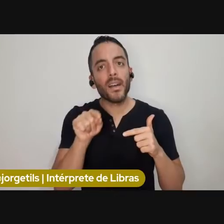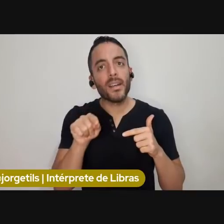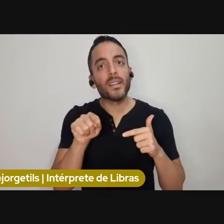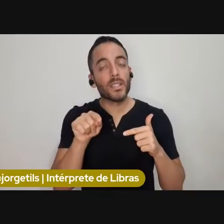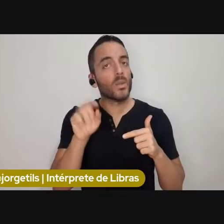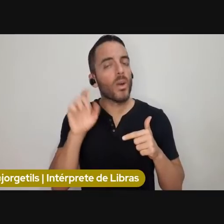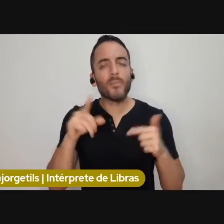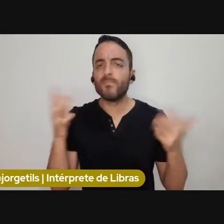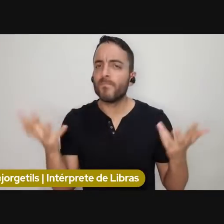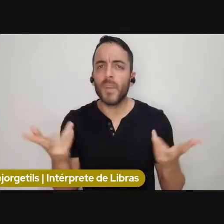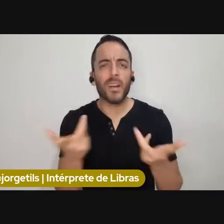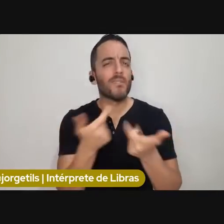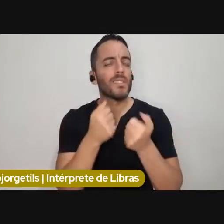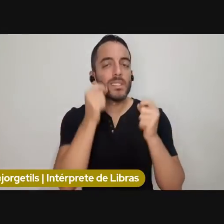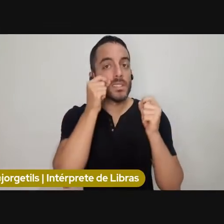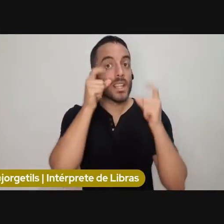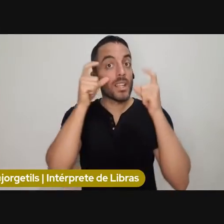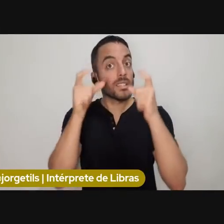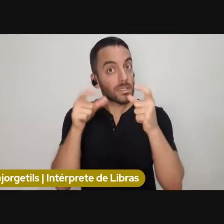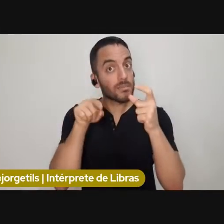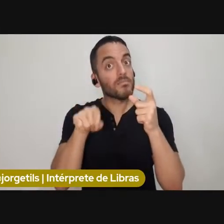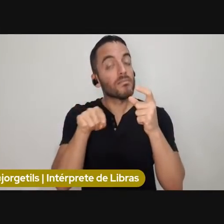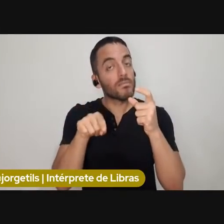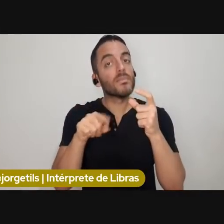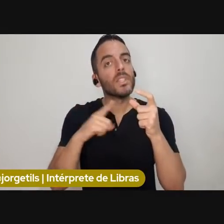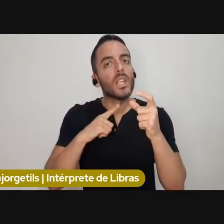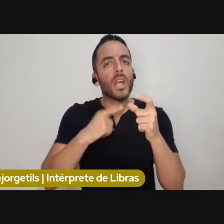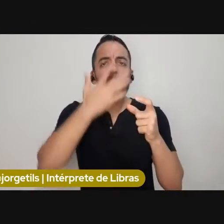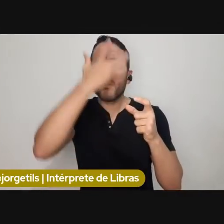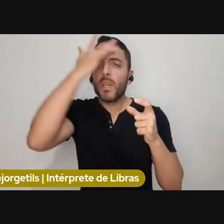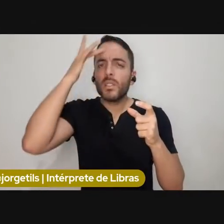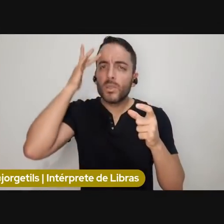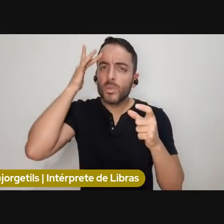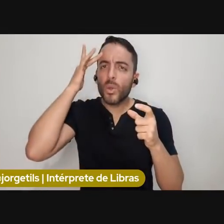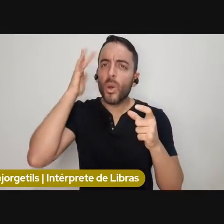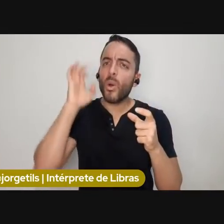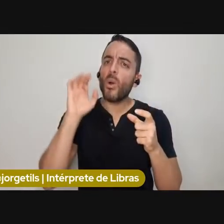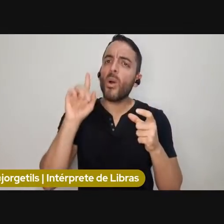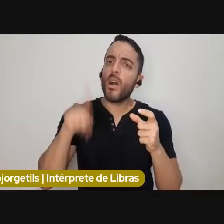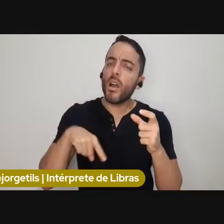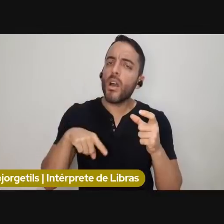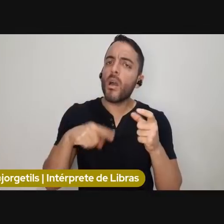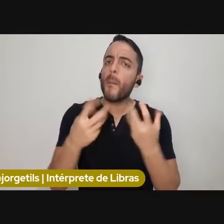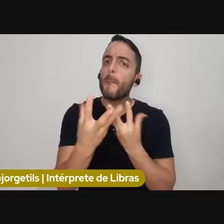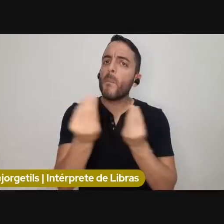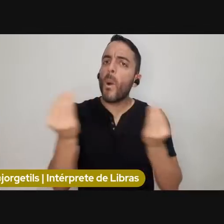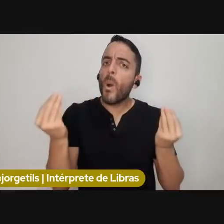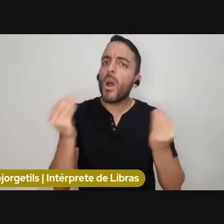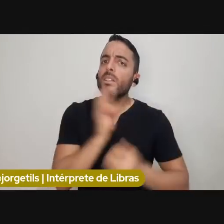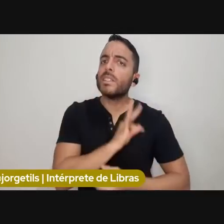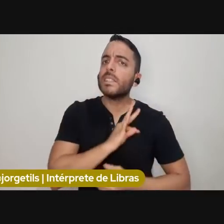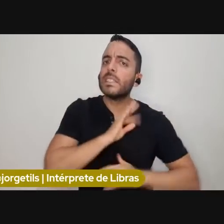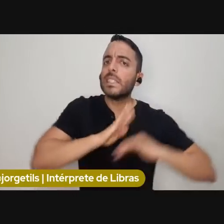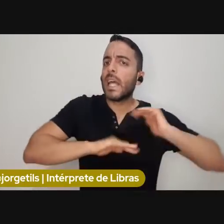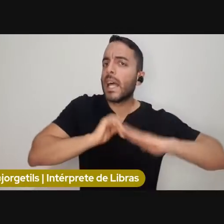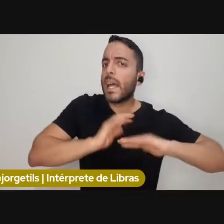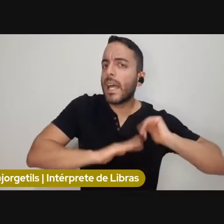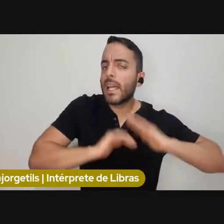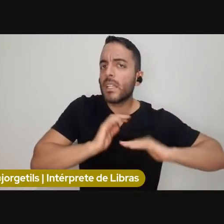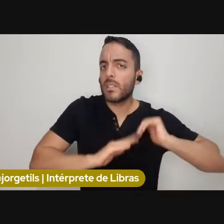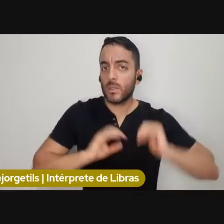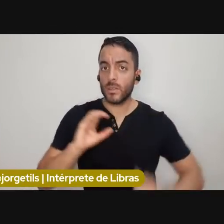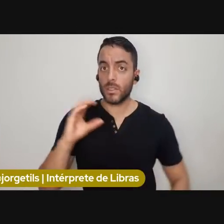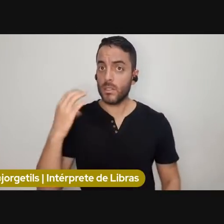interessantíssimo que fazem tantas dessas pessoas, tantos desses técnicos, desses cientistas,